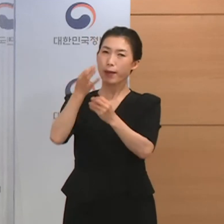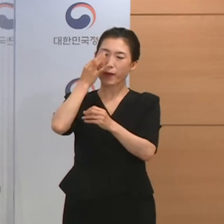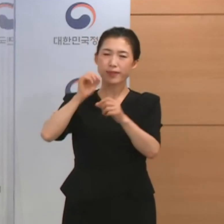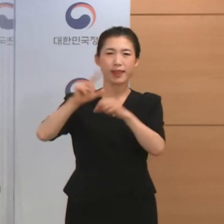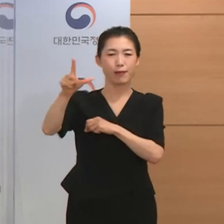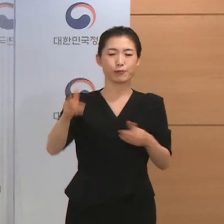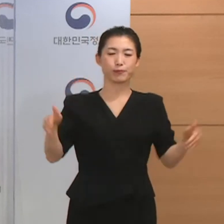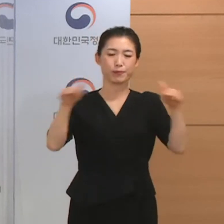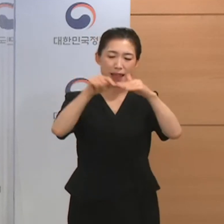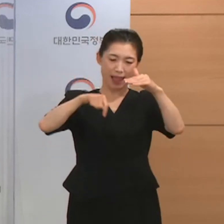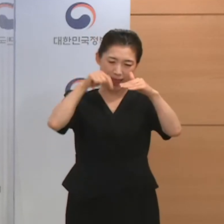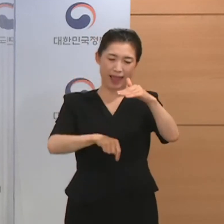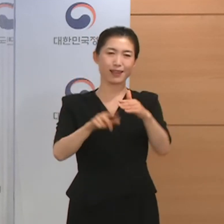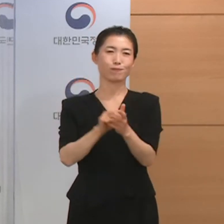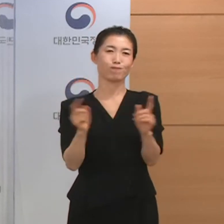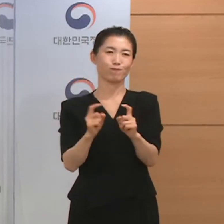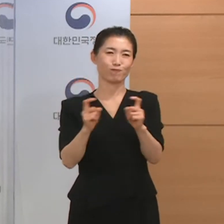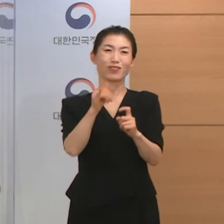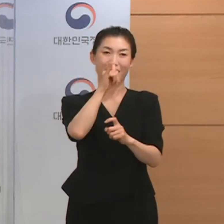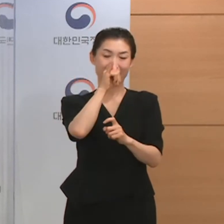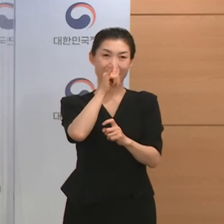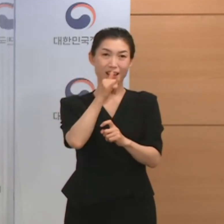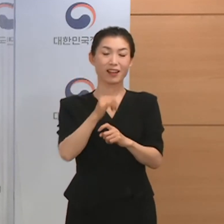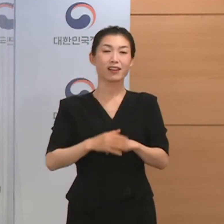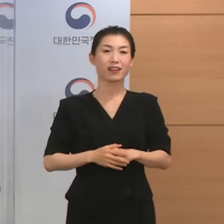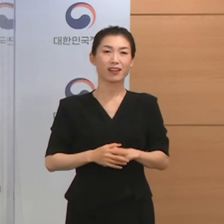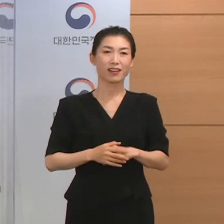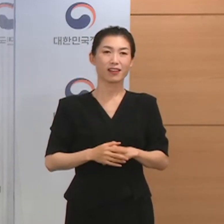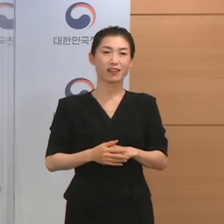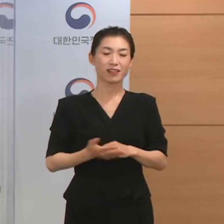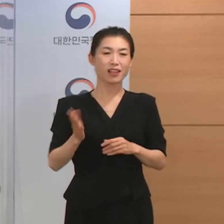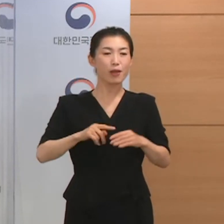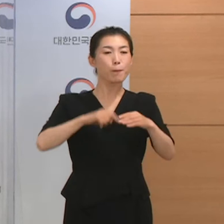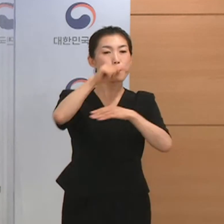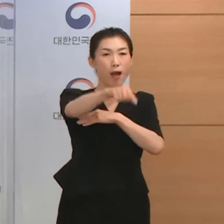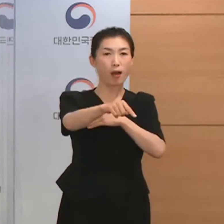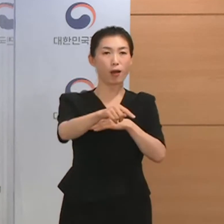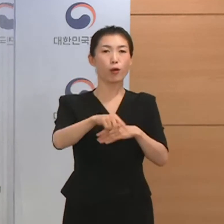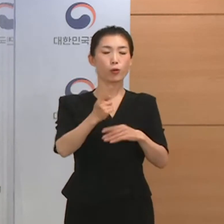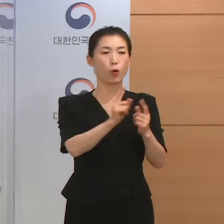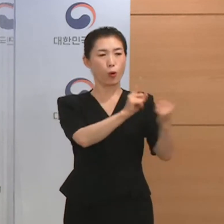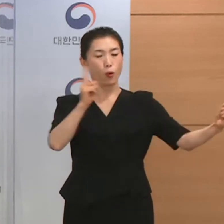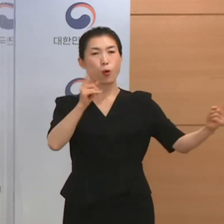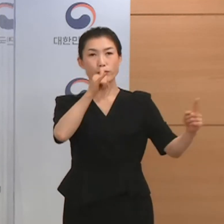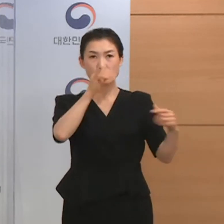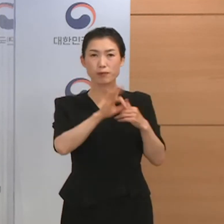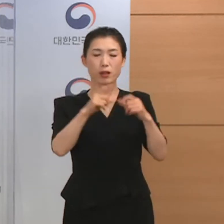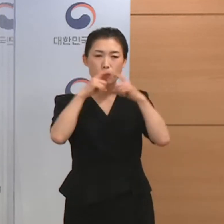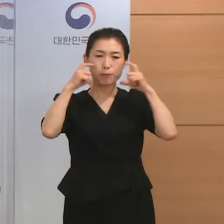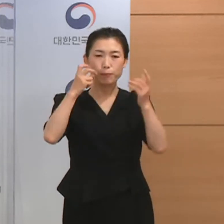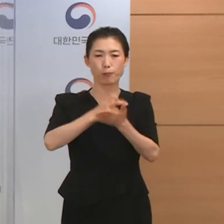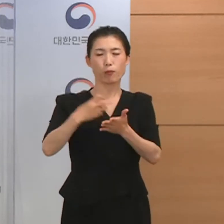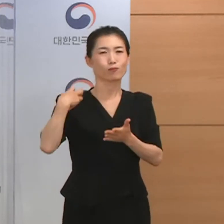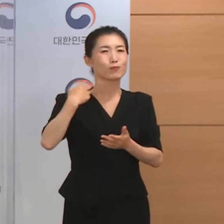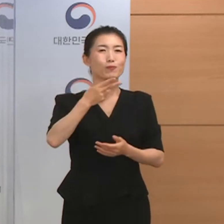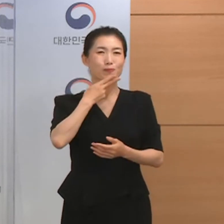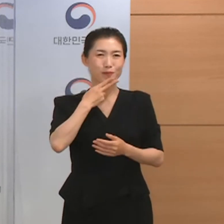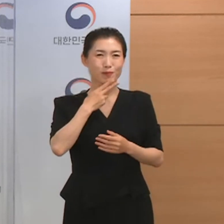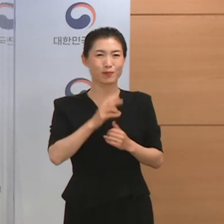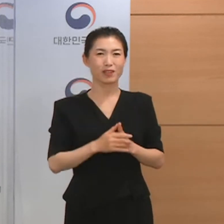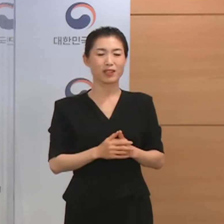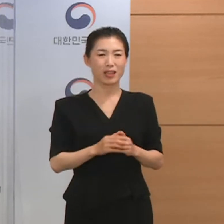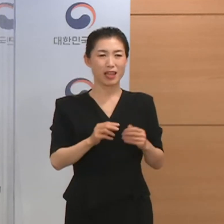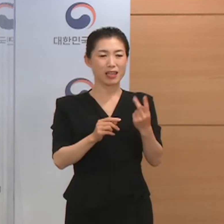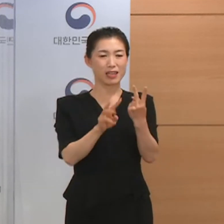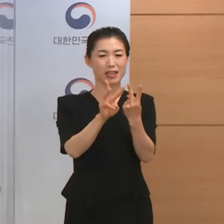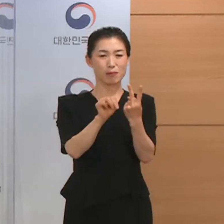실외 부분들에 있어서는 현재도 마스크 착용이 의무화되어 있지 않고 2m 거리 두기가 유지되기 어려운 경우에만